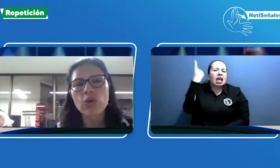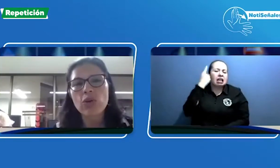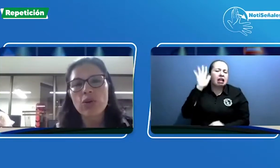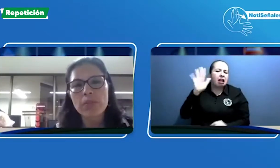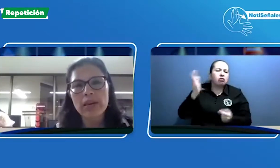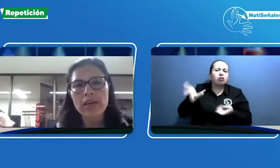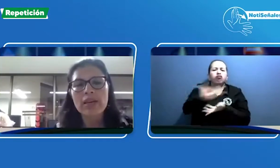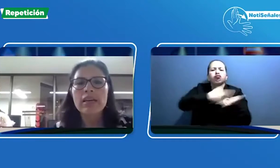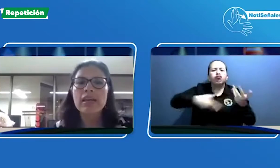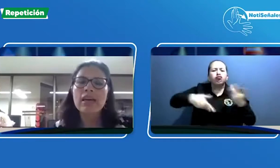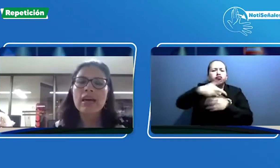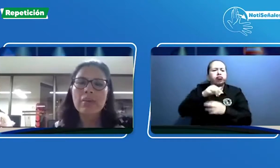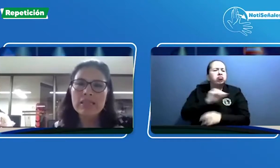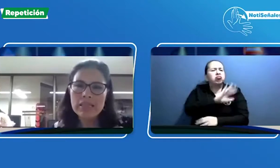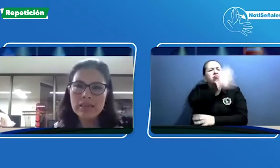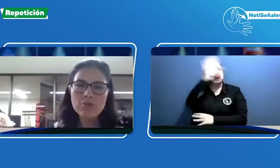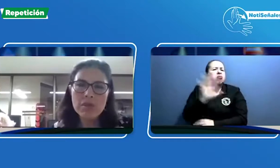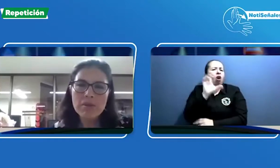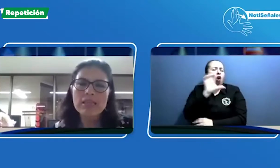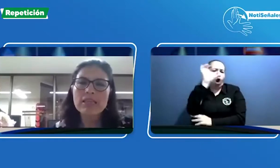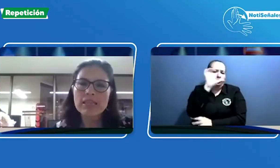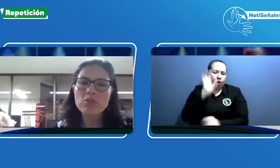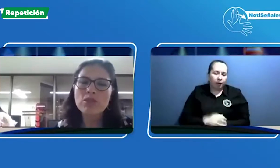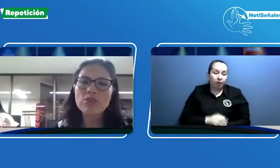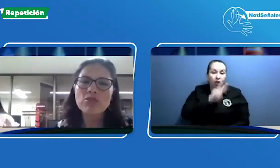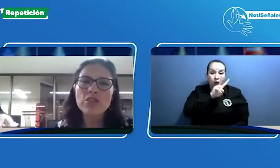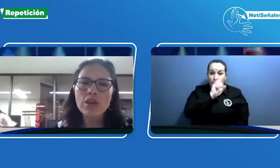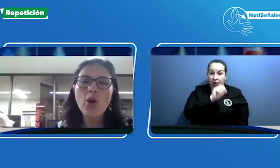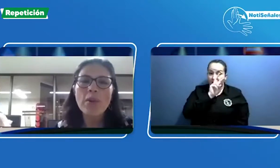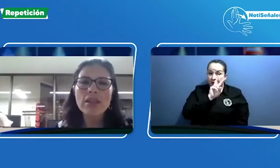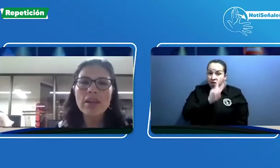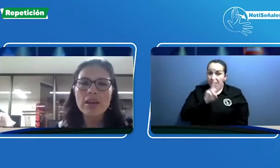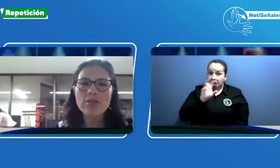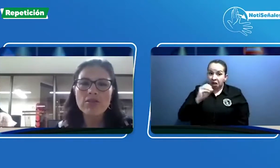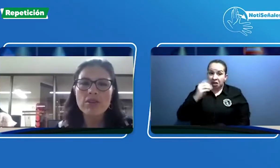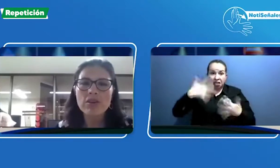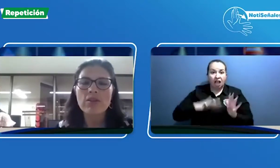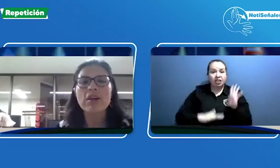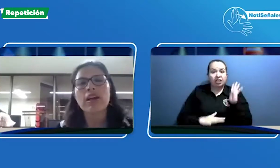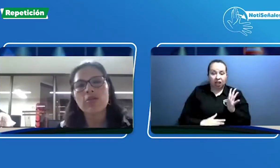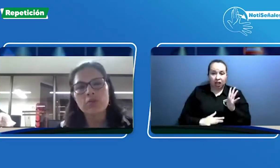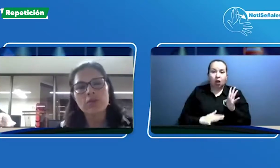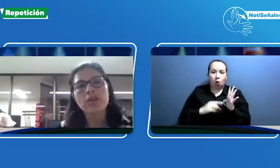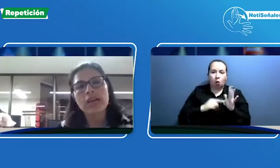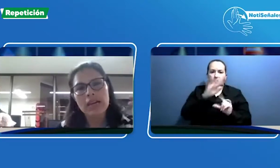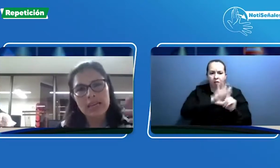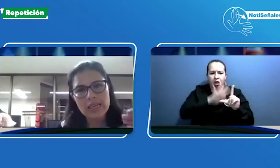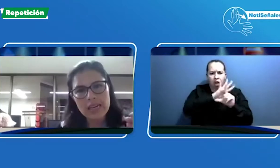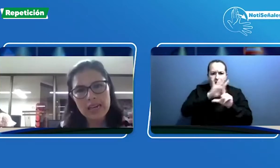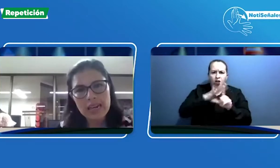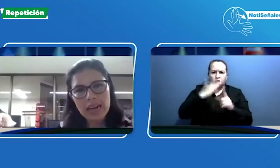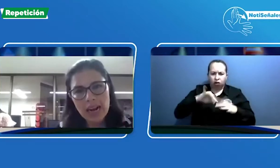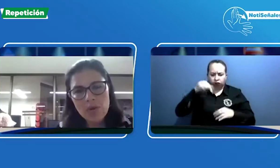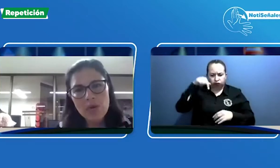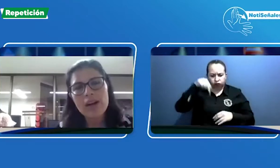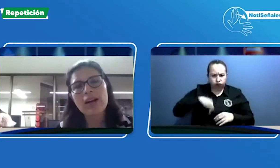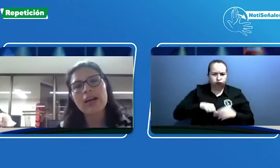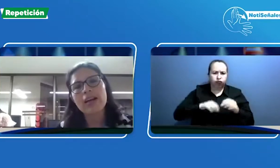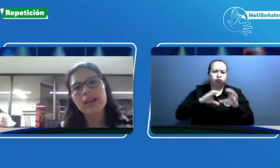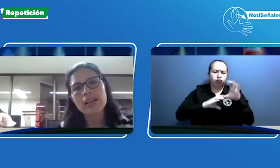en todo Colombia. A partir de 2020, tenemos esos cinco videos que fueron creados aquí en el